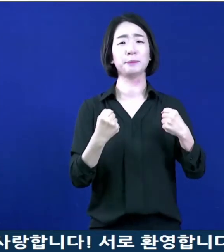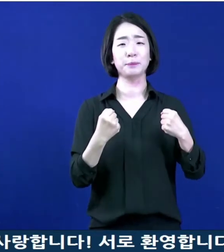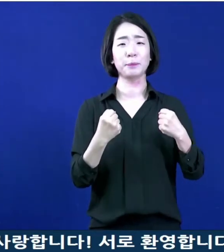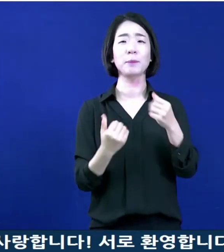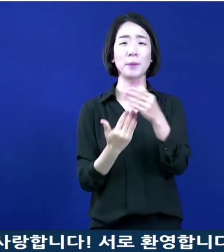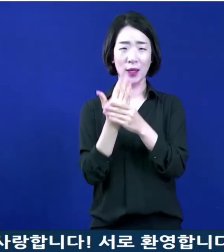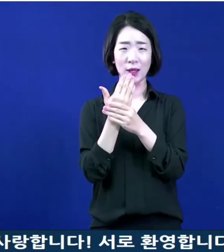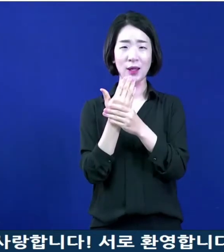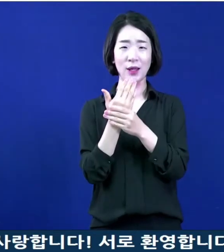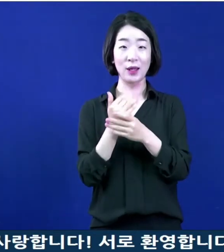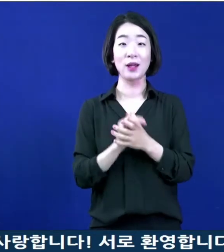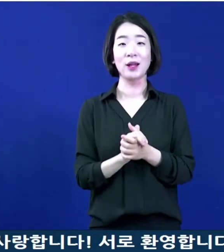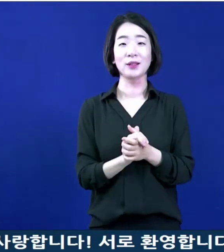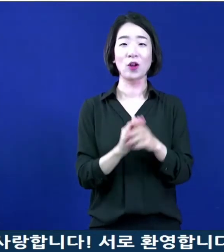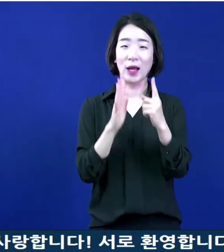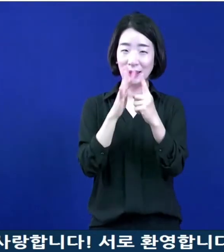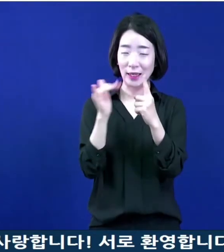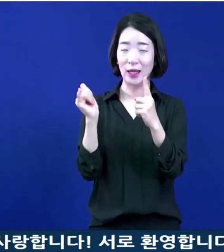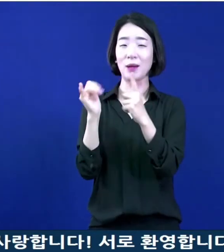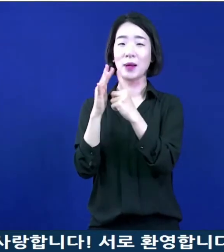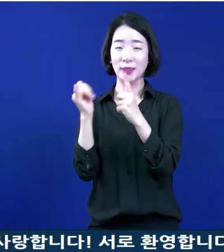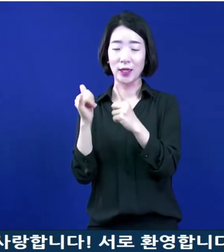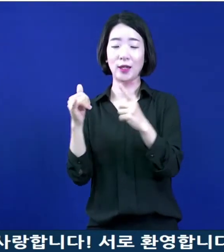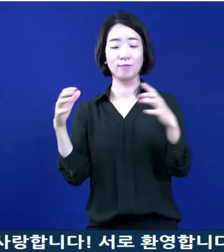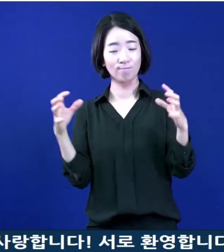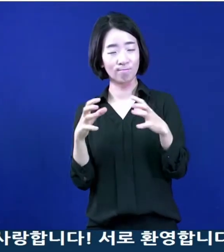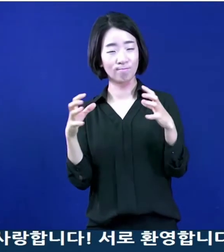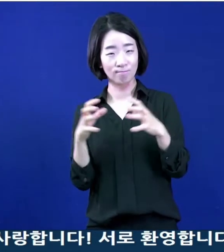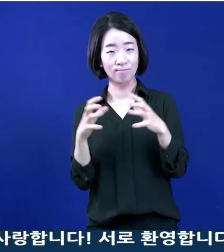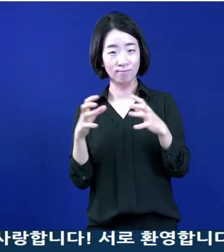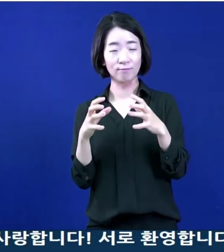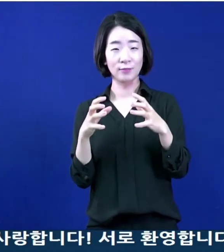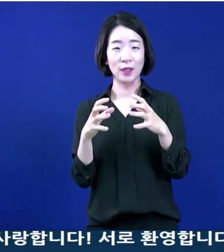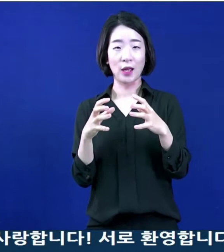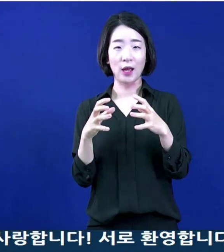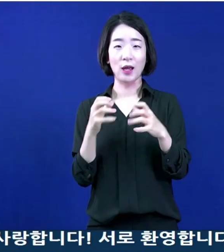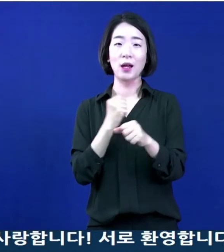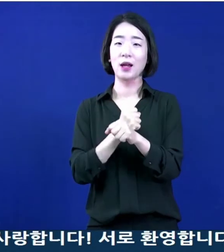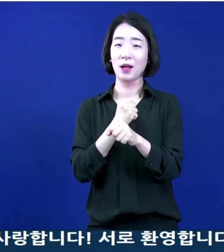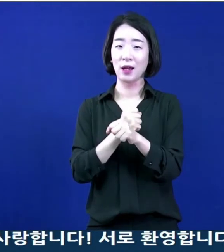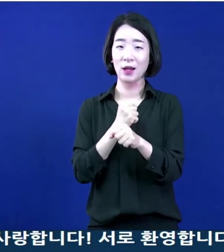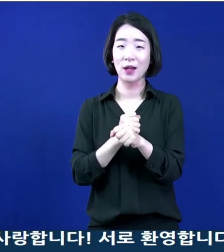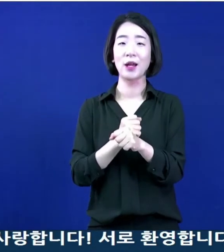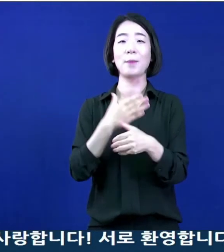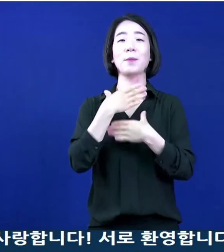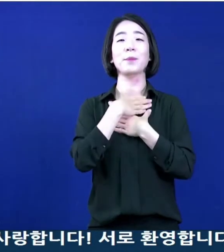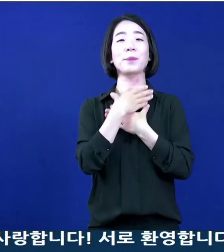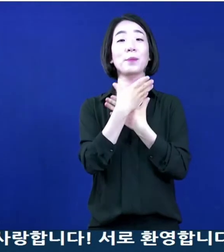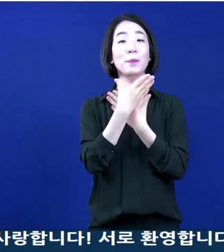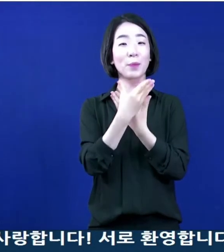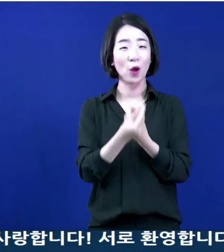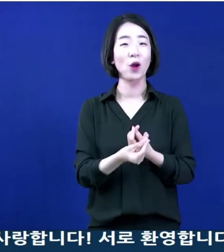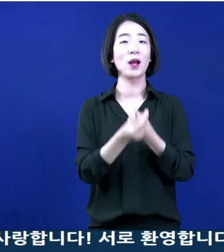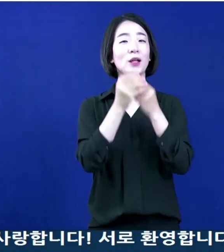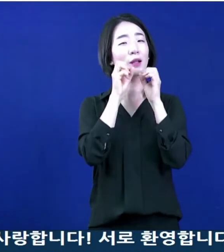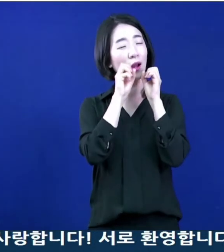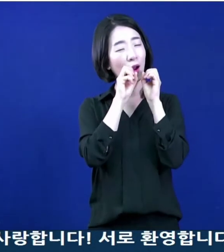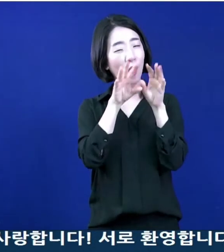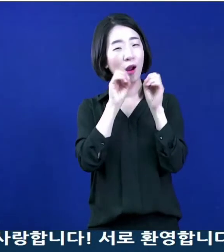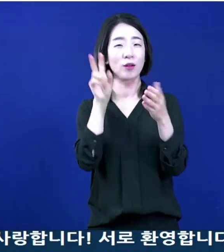같습니다. 한 분 한 분의 기량과 은혜도 있지만 뭉치니까 정말 평안이